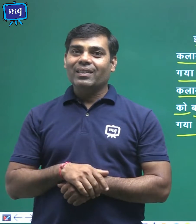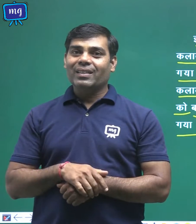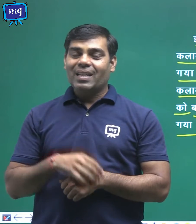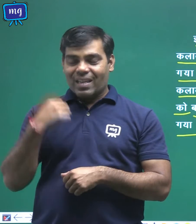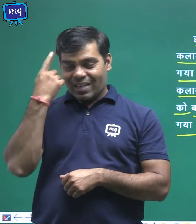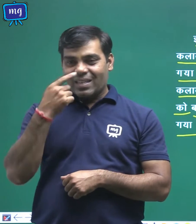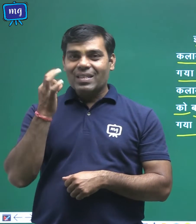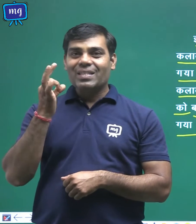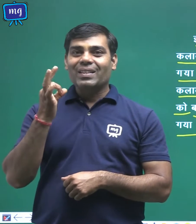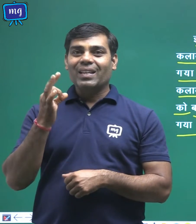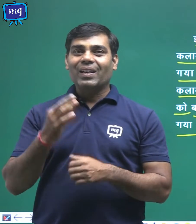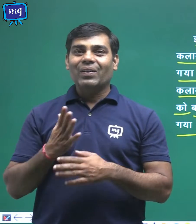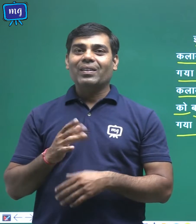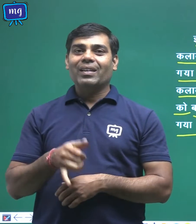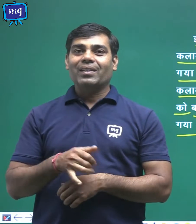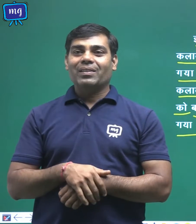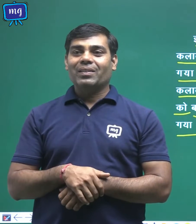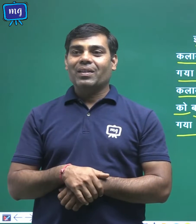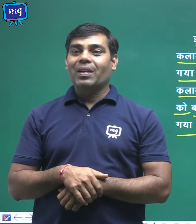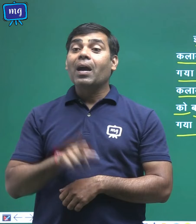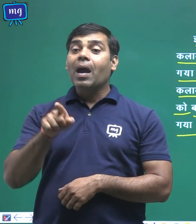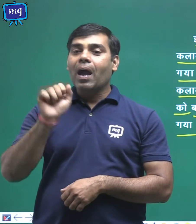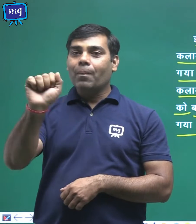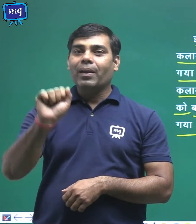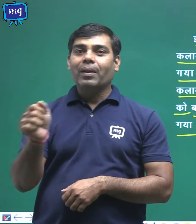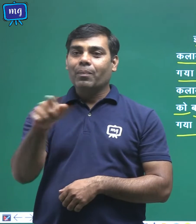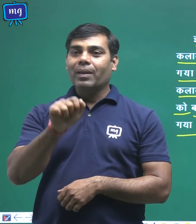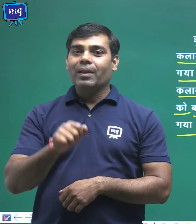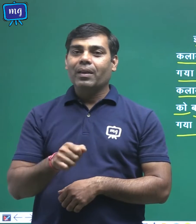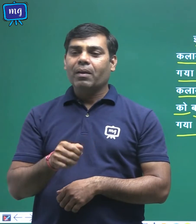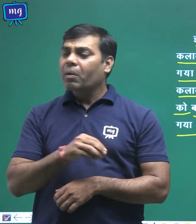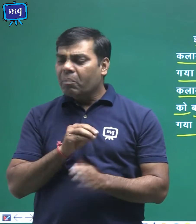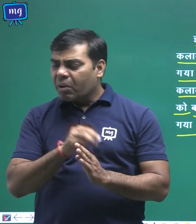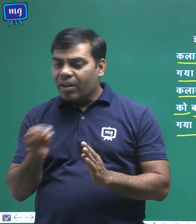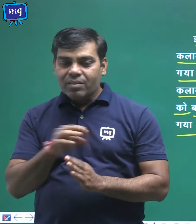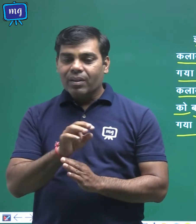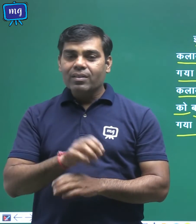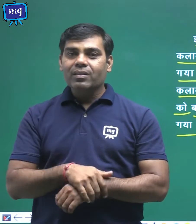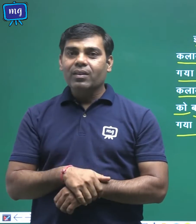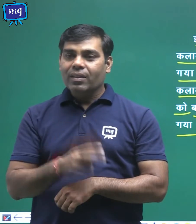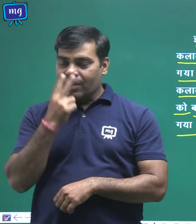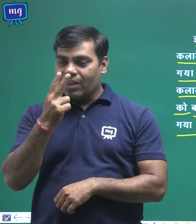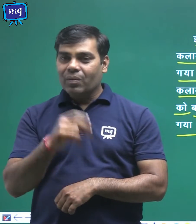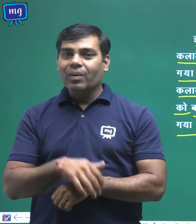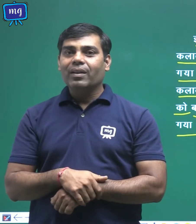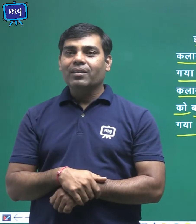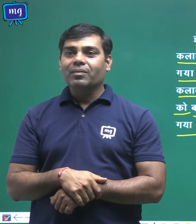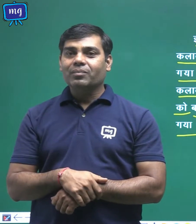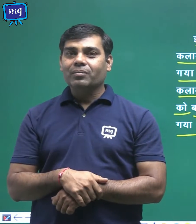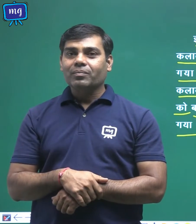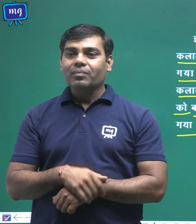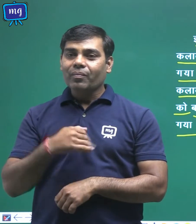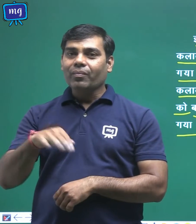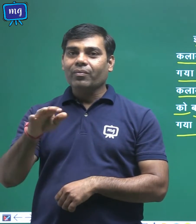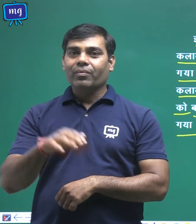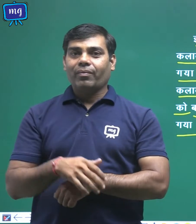सुंदर होती है। आपने भी अपने आसपास देखा होगा। आगे